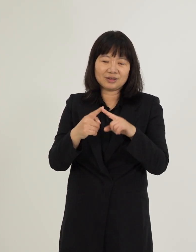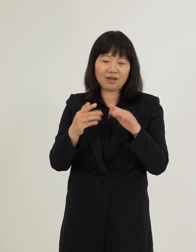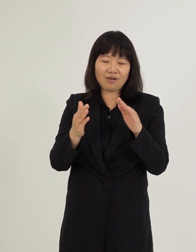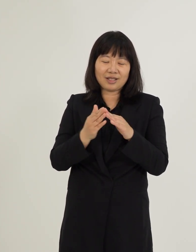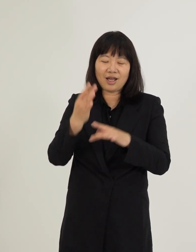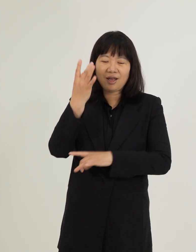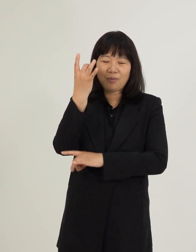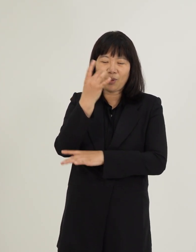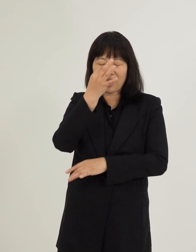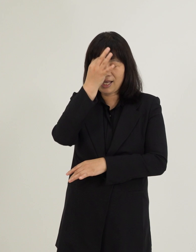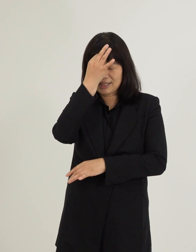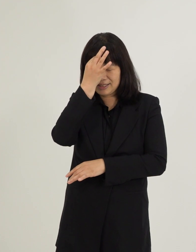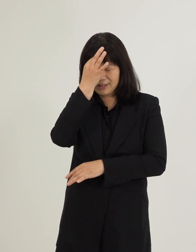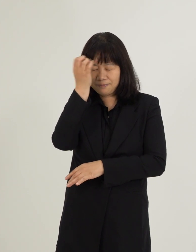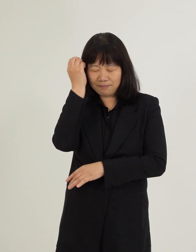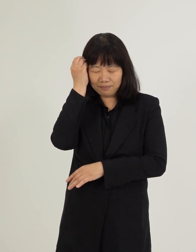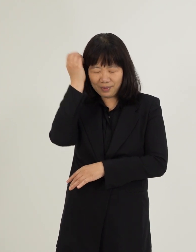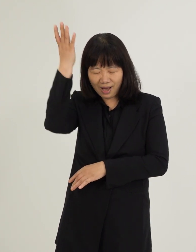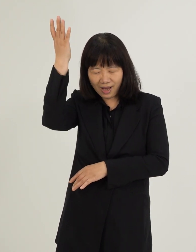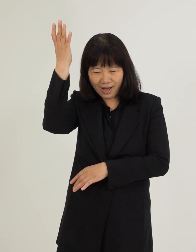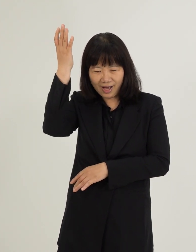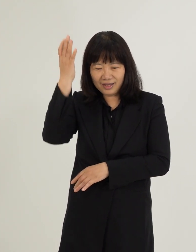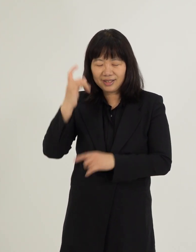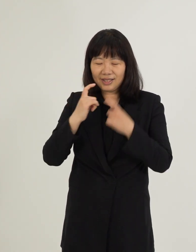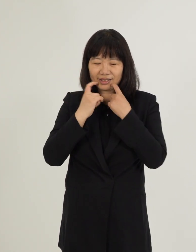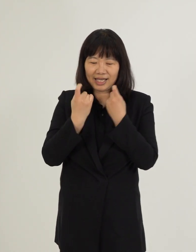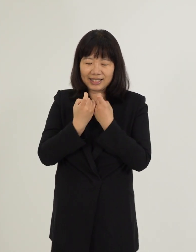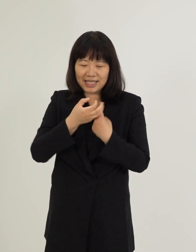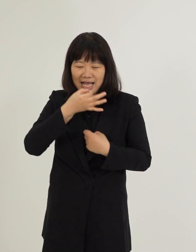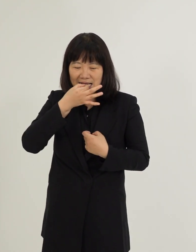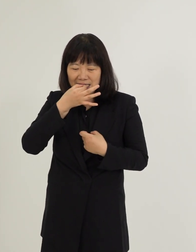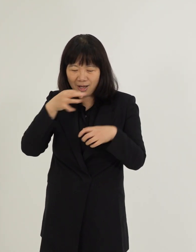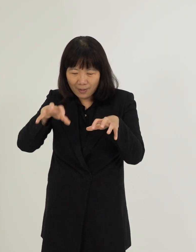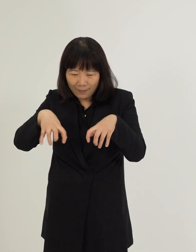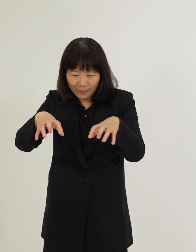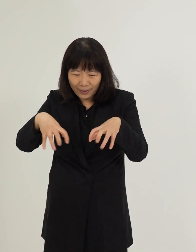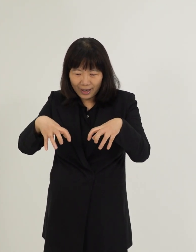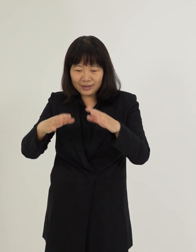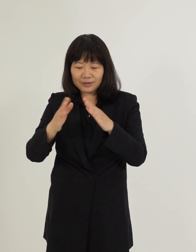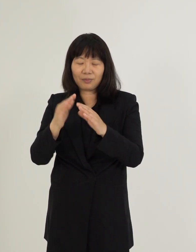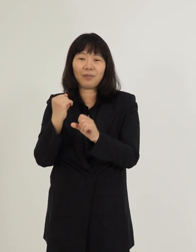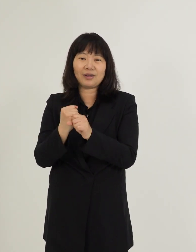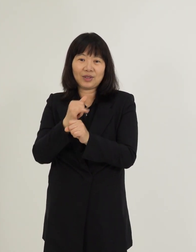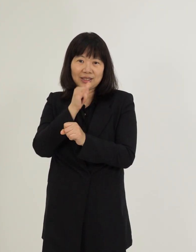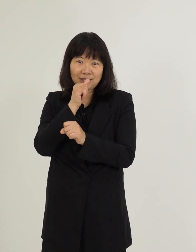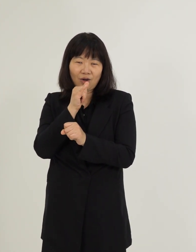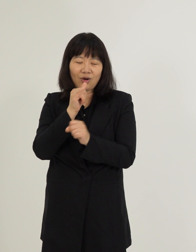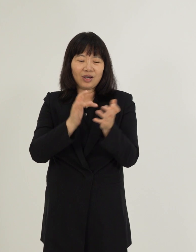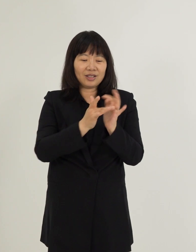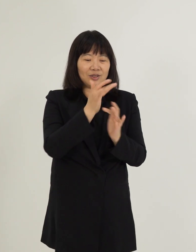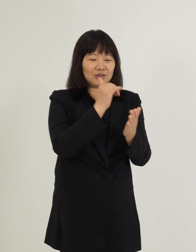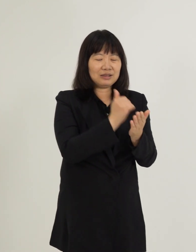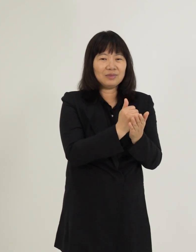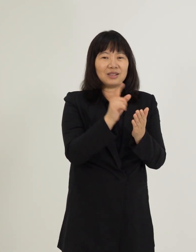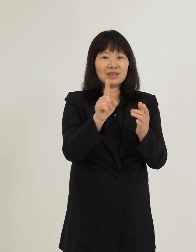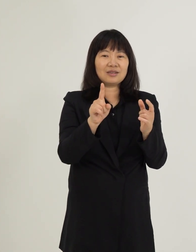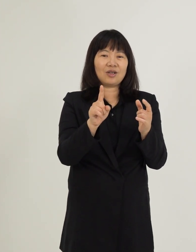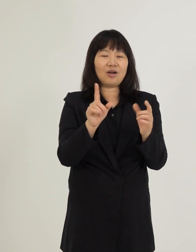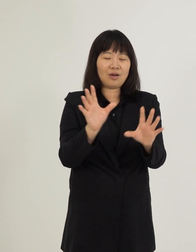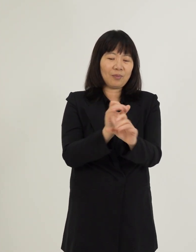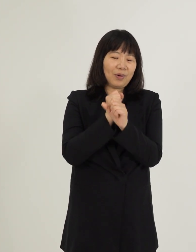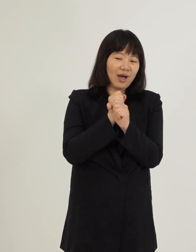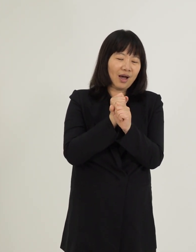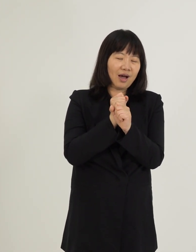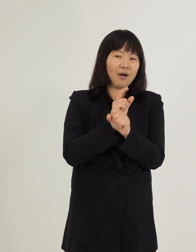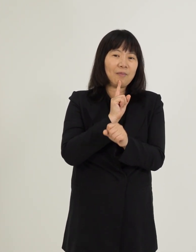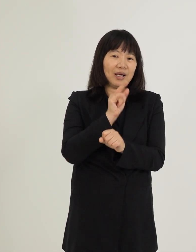자기들의 탐욕만 채우는 집으로 만들어버렸어요. 그걸 딱 한 문장으로 강도의 구렬로 만들었다. 교회가